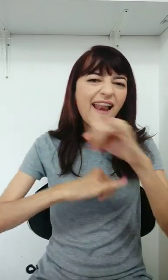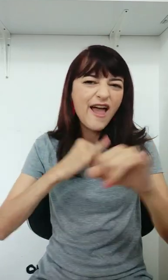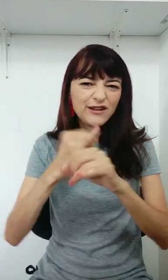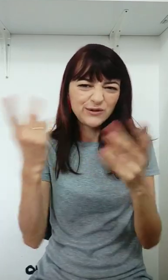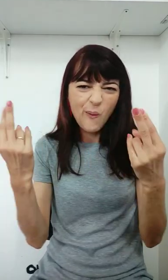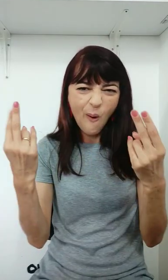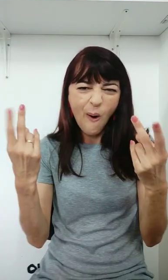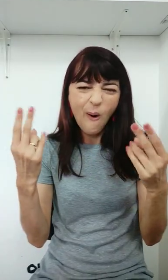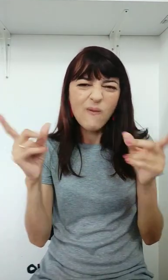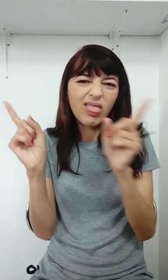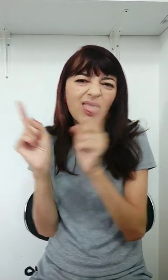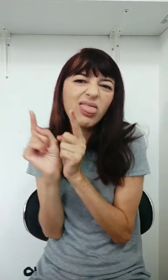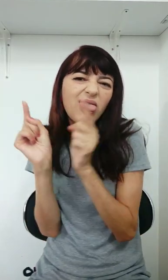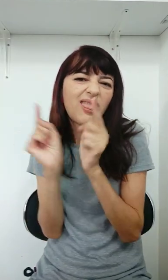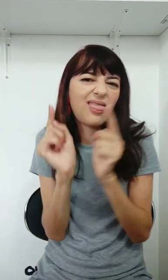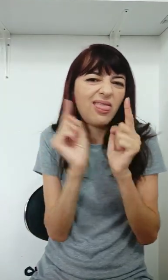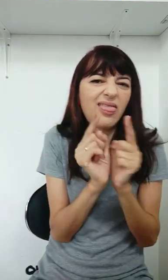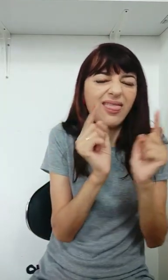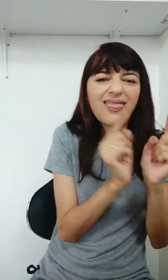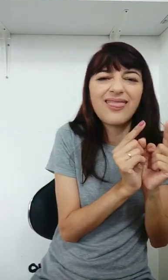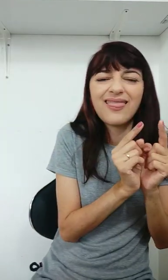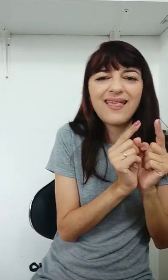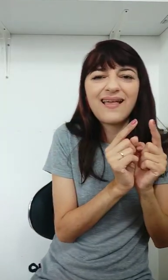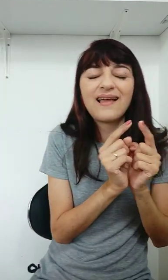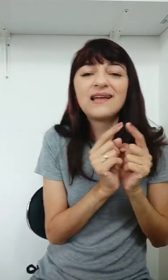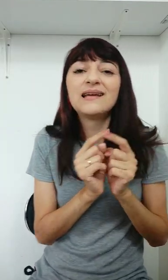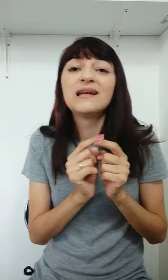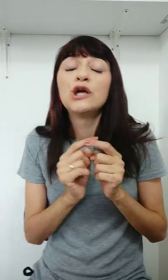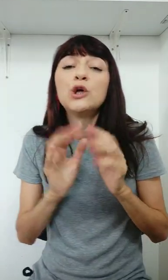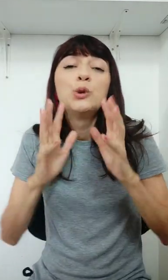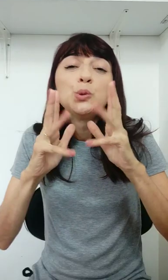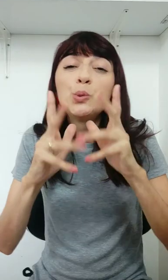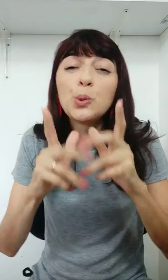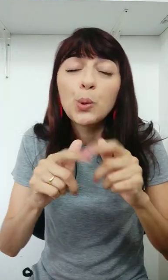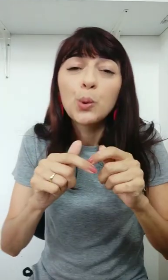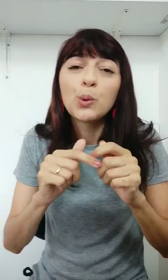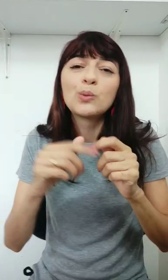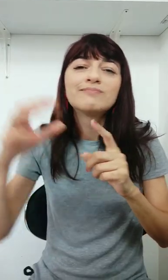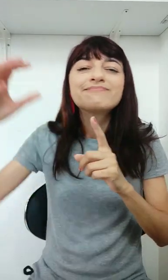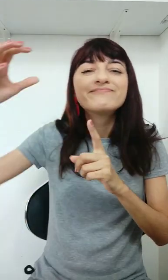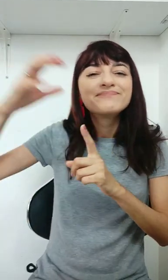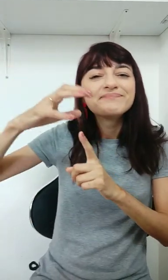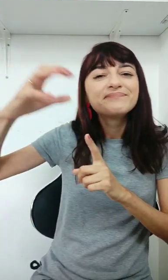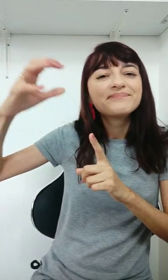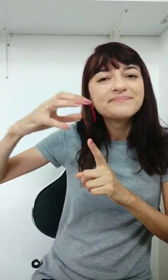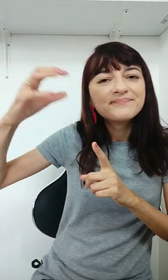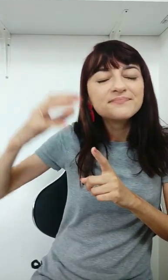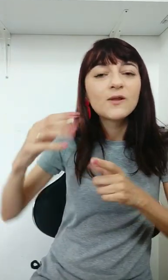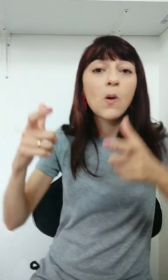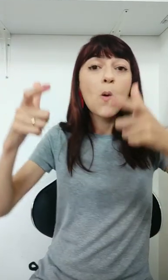com as regras formais do português, né, a norma culta da língua portuguesa. Não existia essas abreviações que